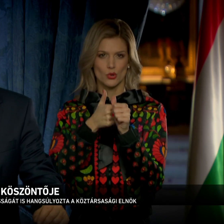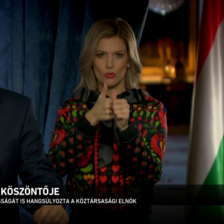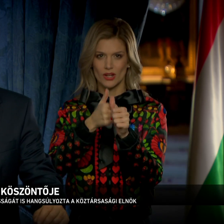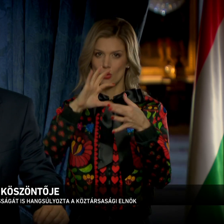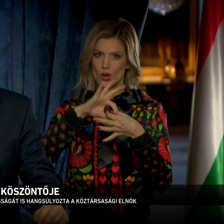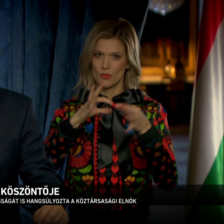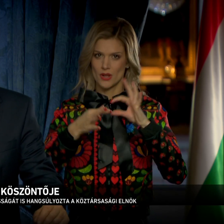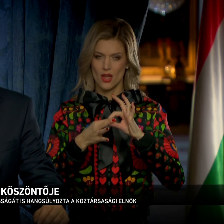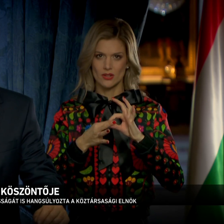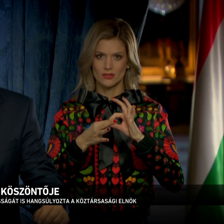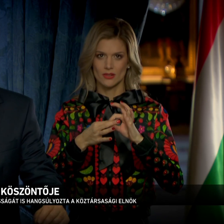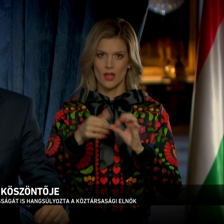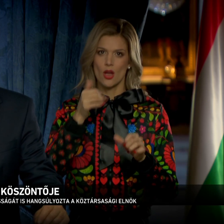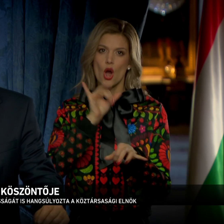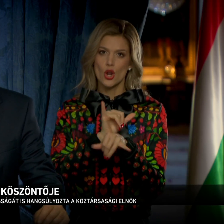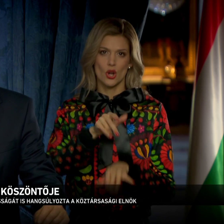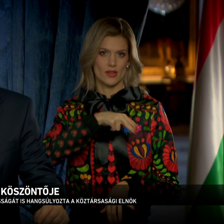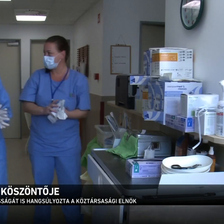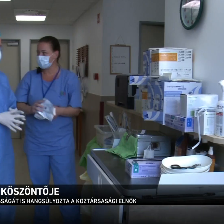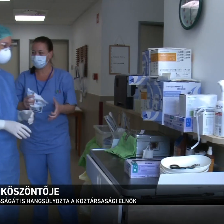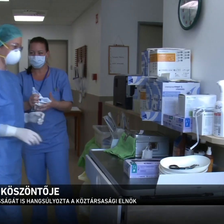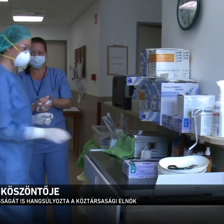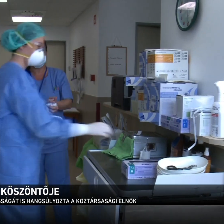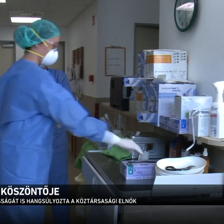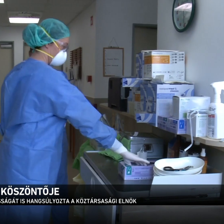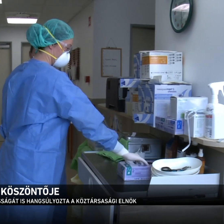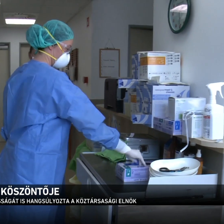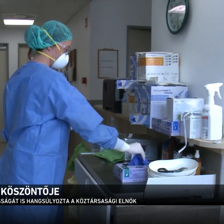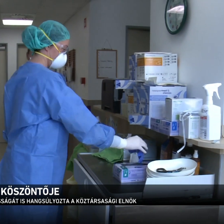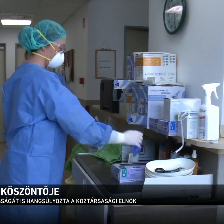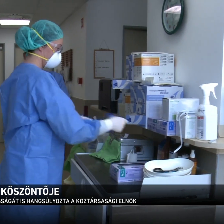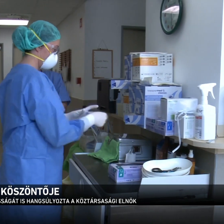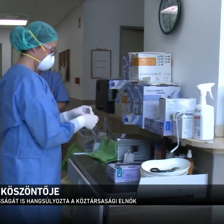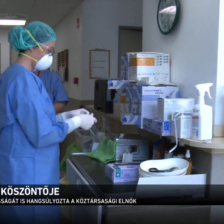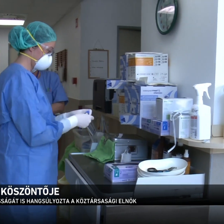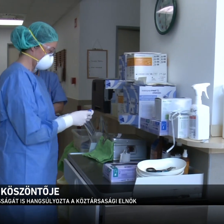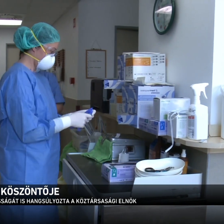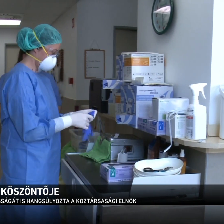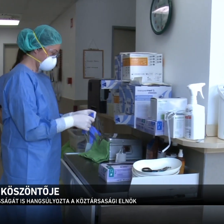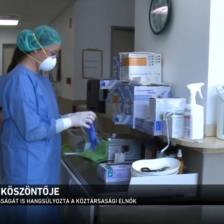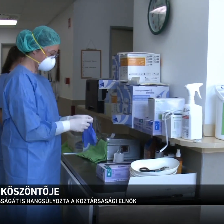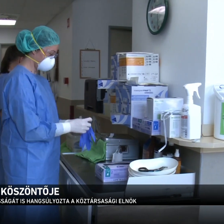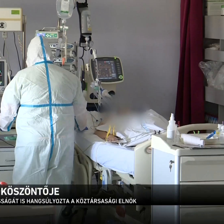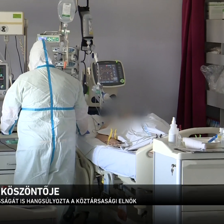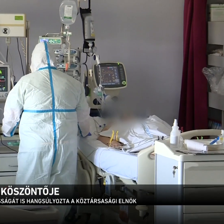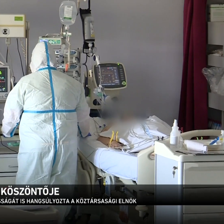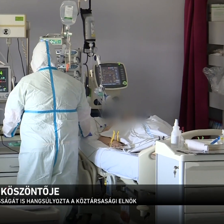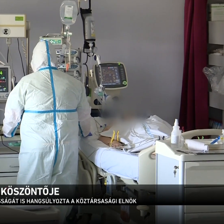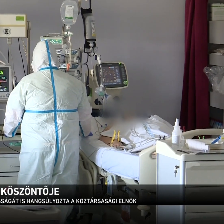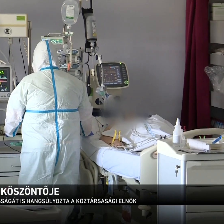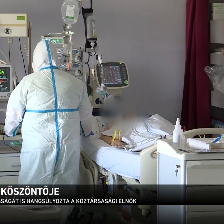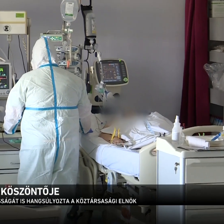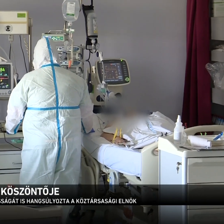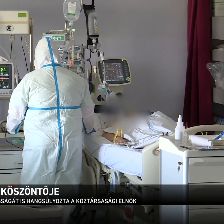követő olimpián egyéni aranyérmet. Az államfő úgy fogalmazott, gondoljunk azokra is, akiknek nevét sem